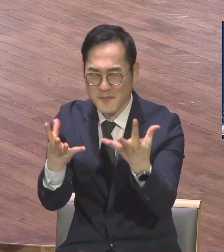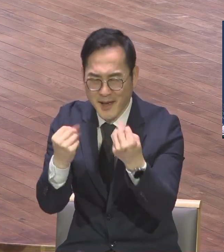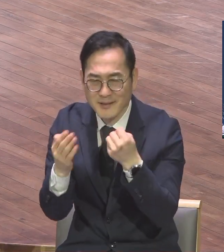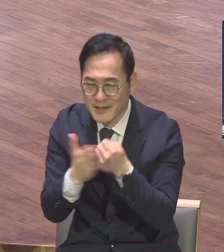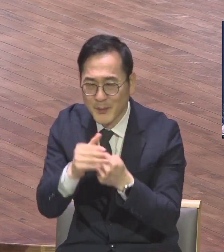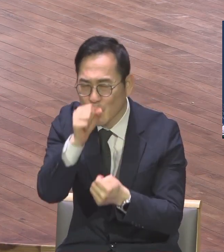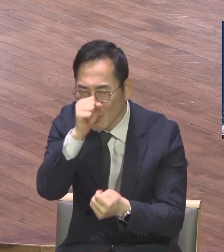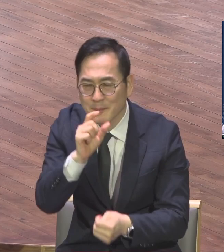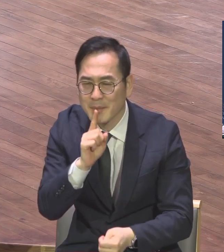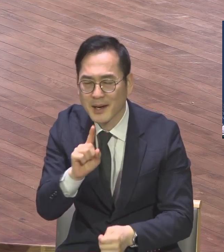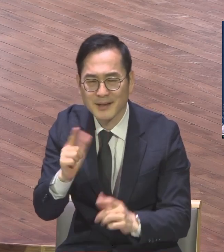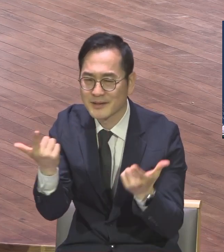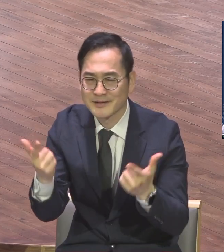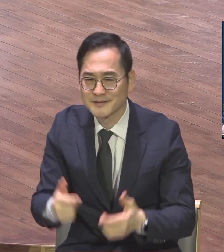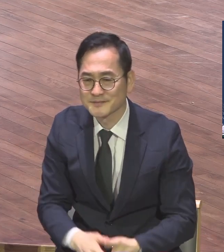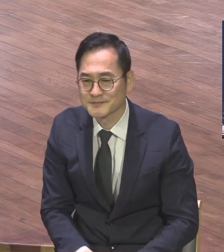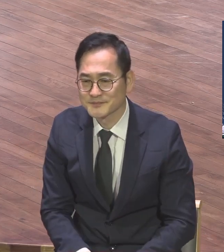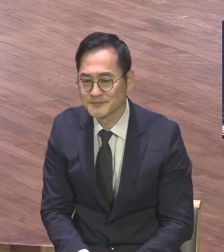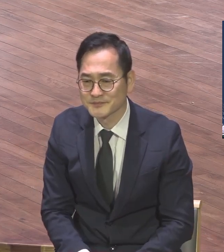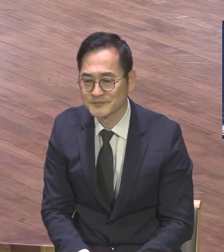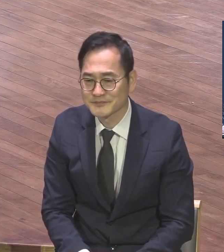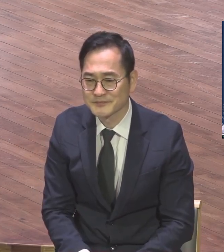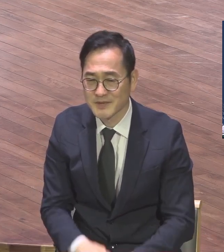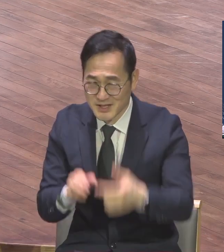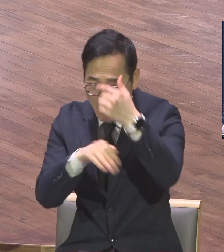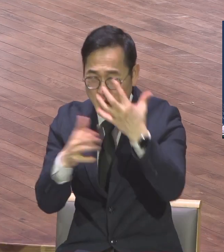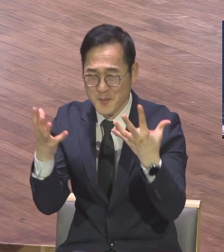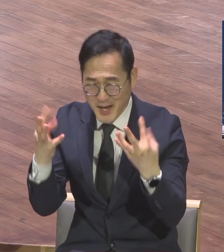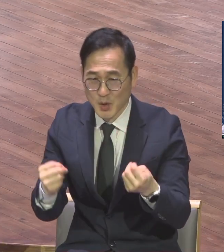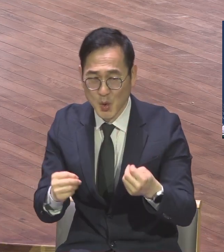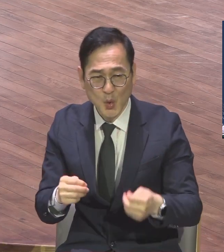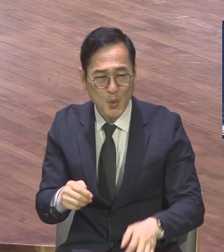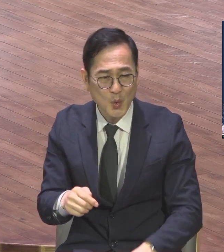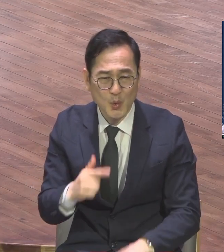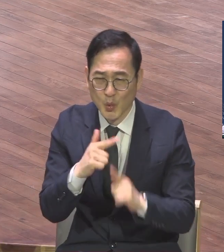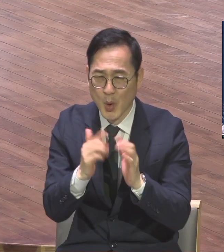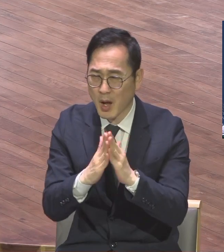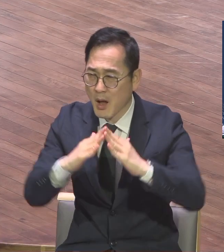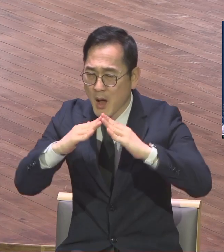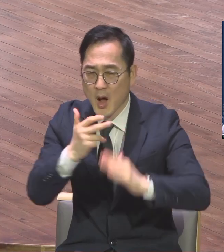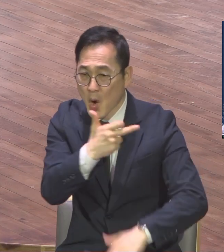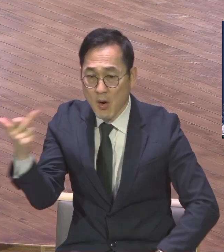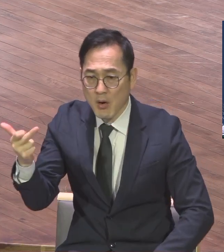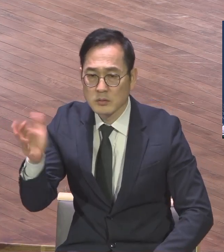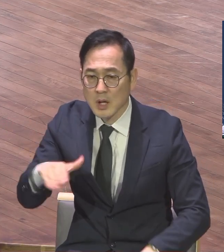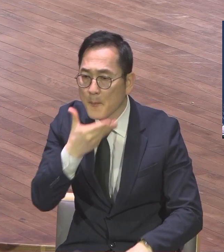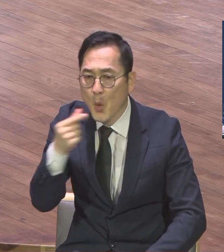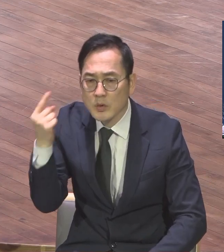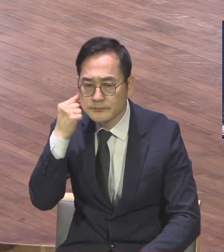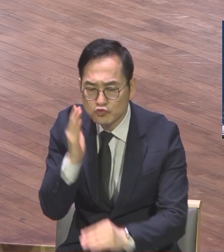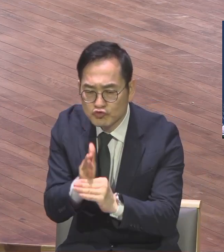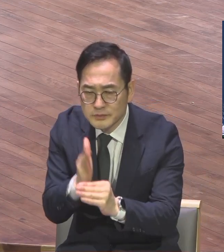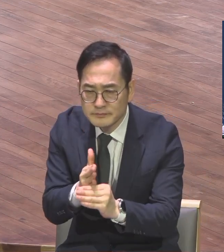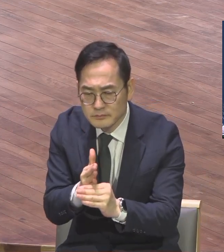아니에요. 성도들이 많고 교회가 커도요, 복음이 없는 교회도 있어요. 여러분, 없는 거 아니에요.